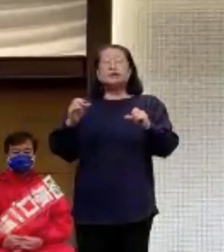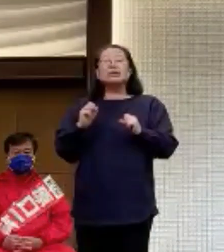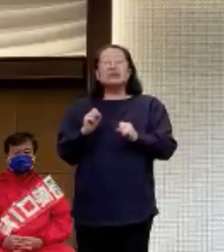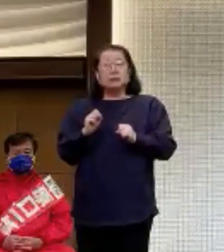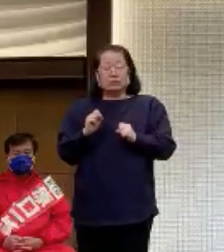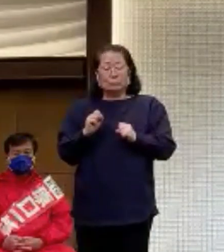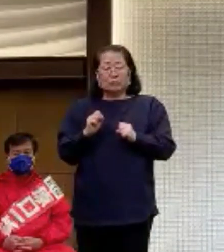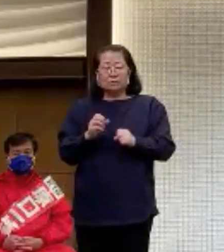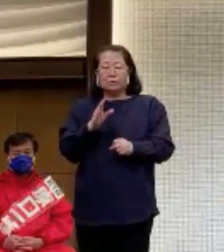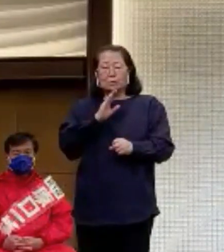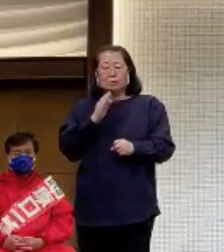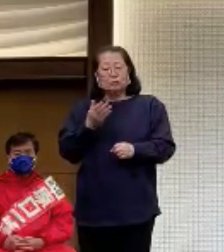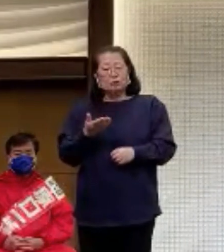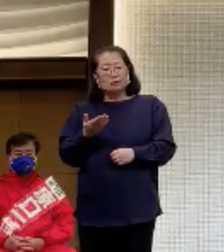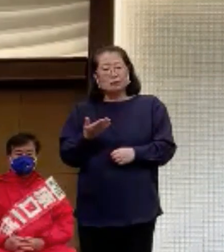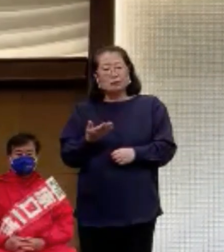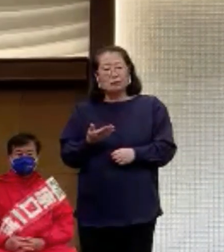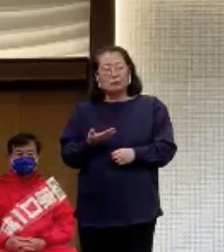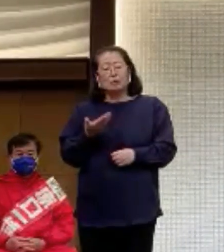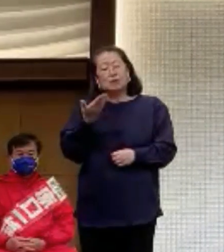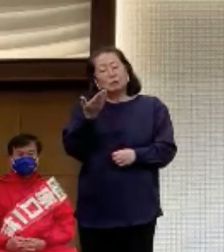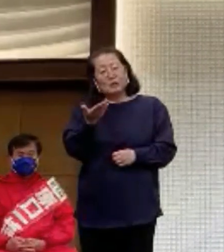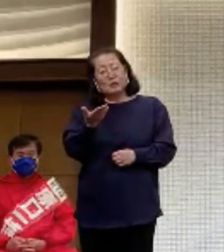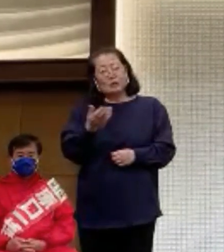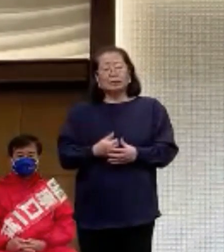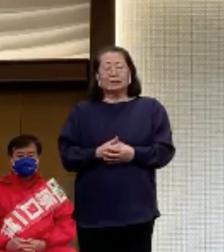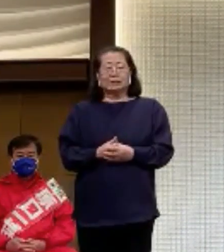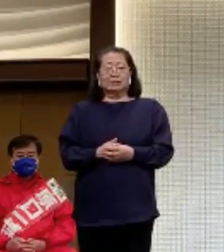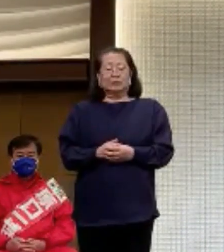ます。本当にそうなんでしょうか。